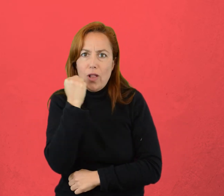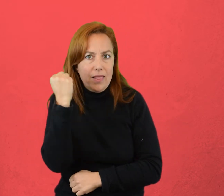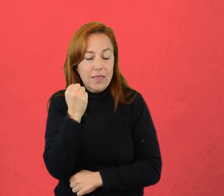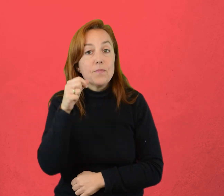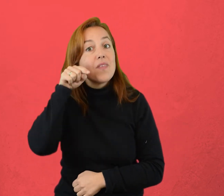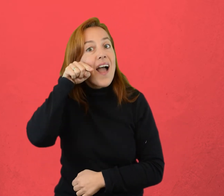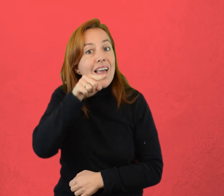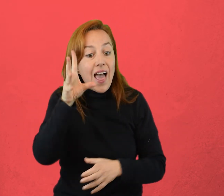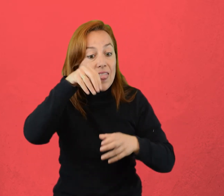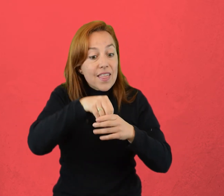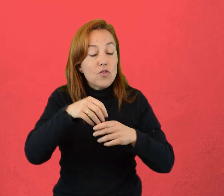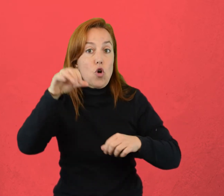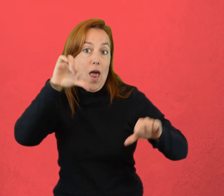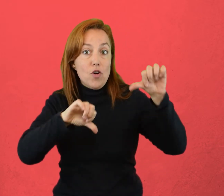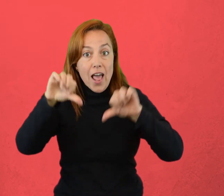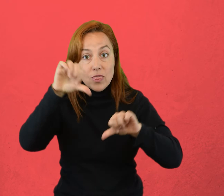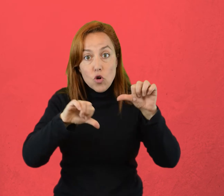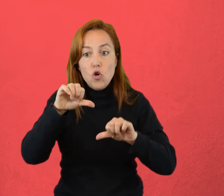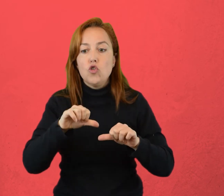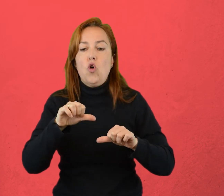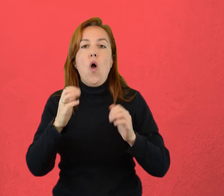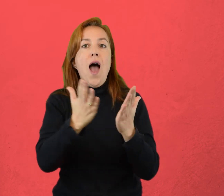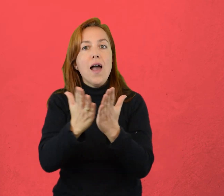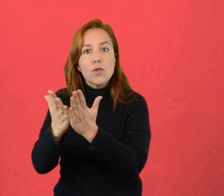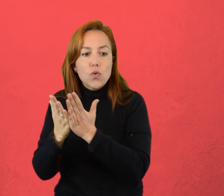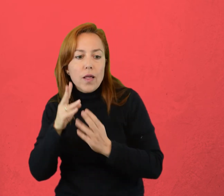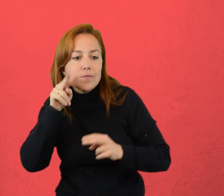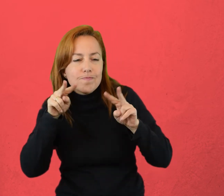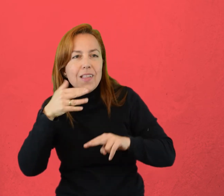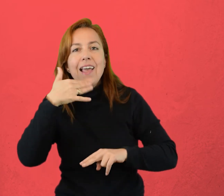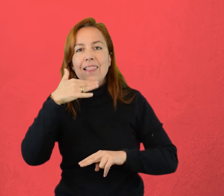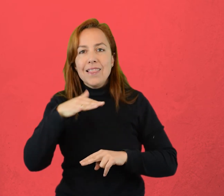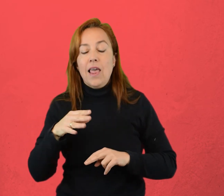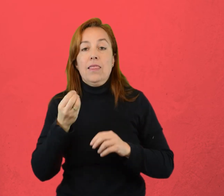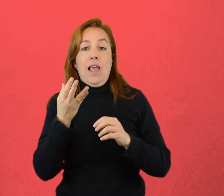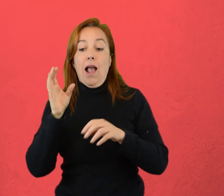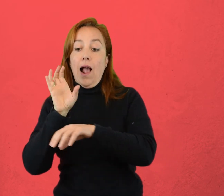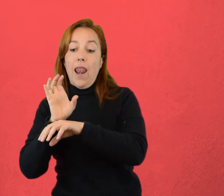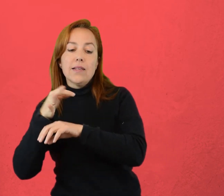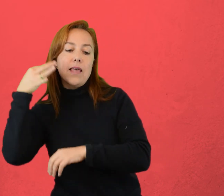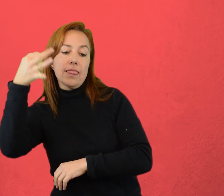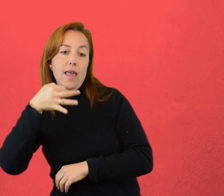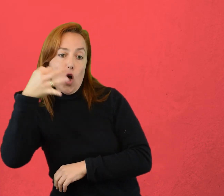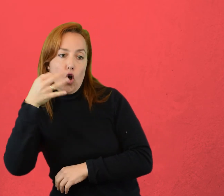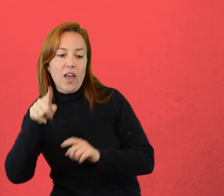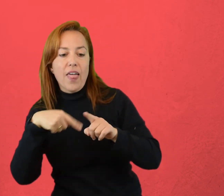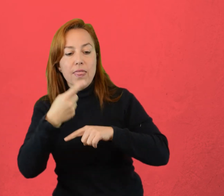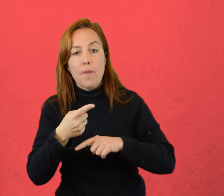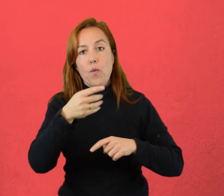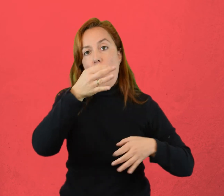pondrán comprender los fenómenos explicados en las clases teóricas y además podrán entender vivencialmente